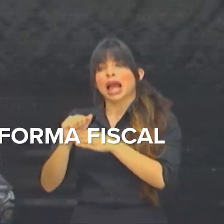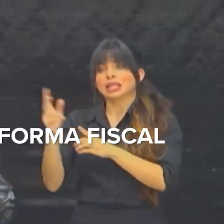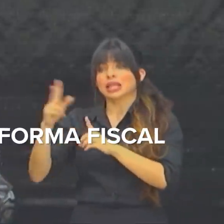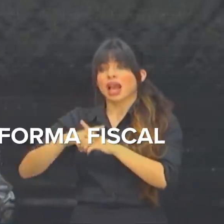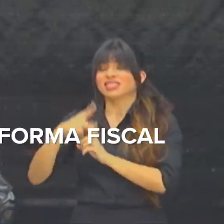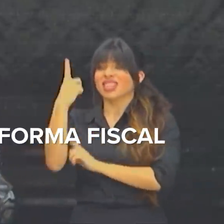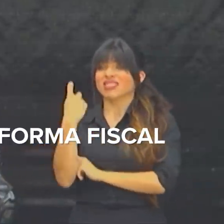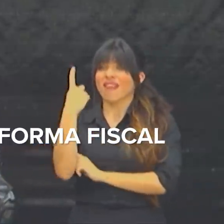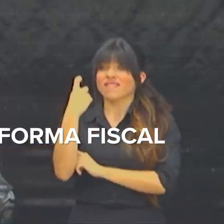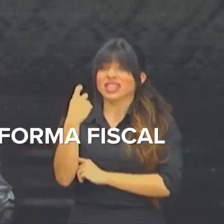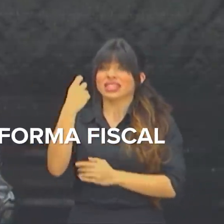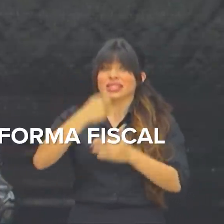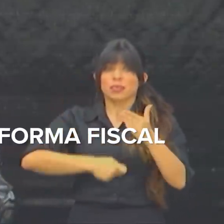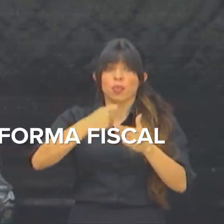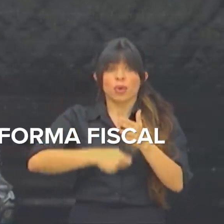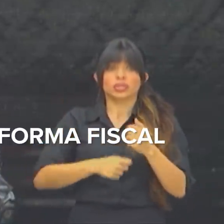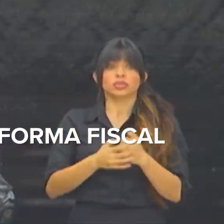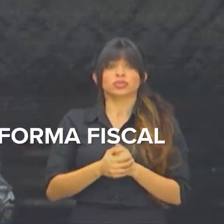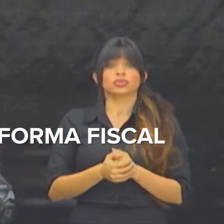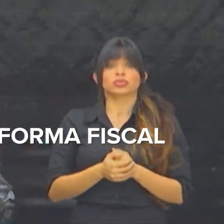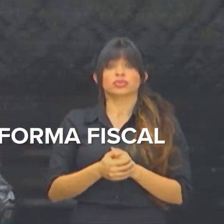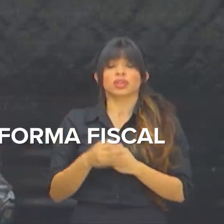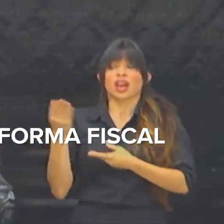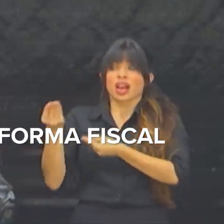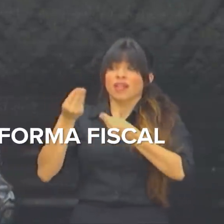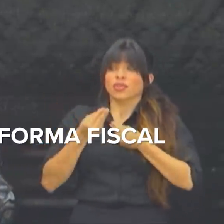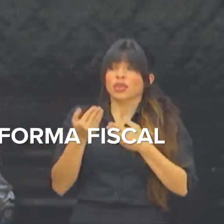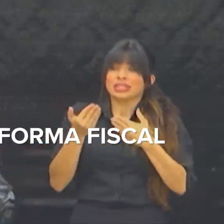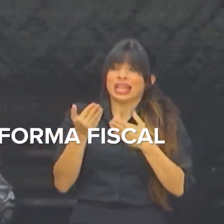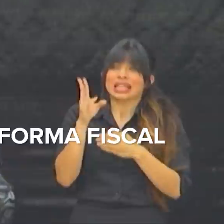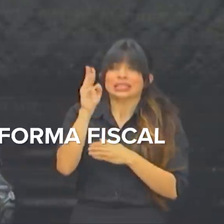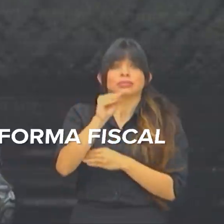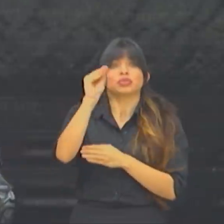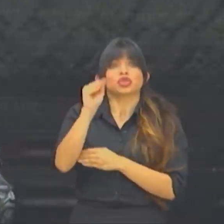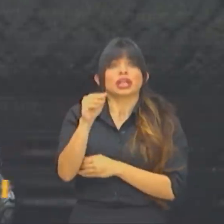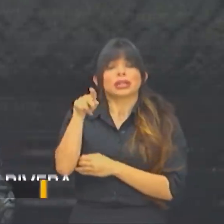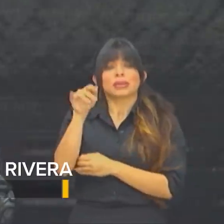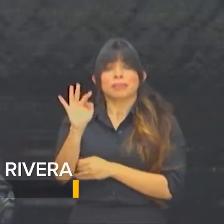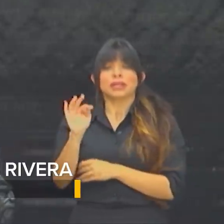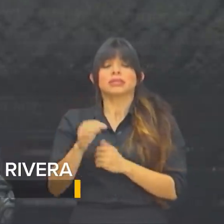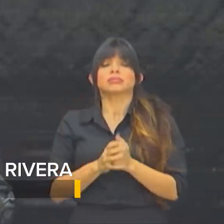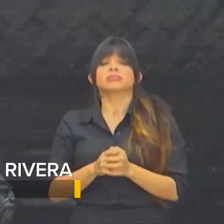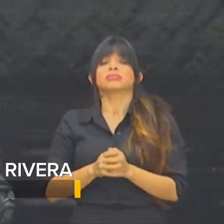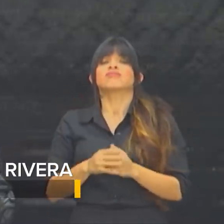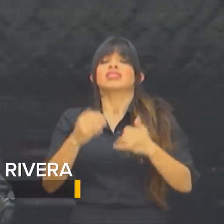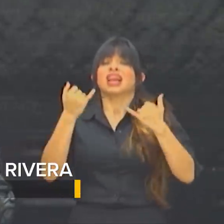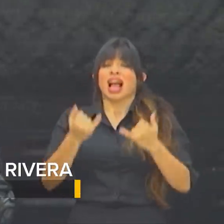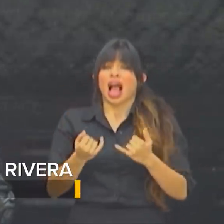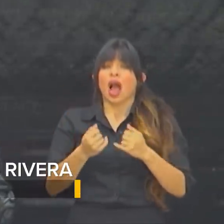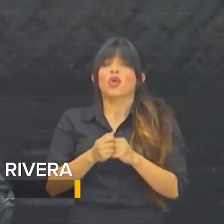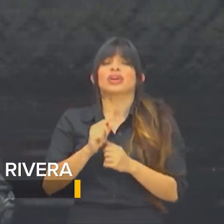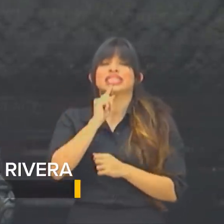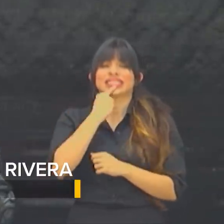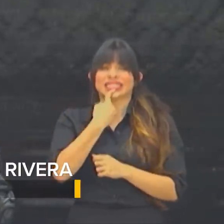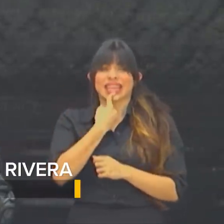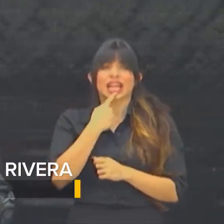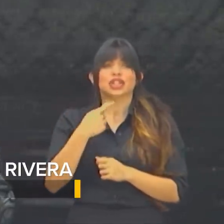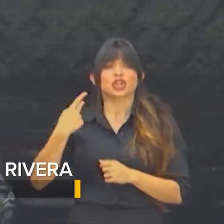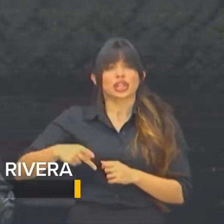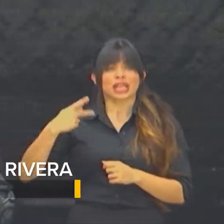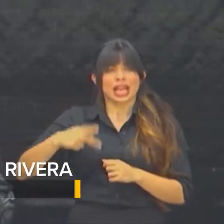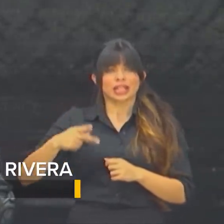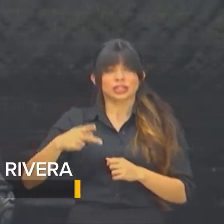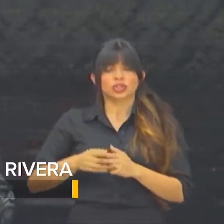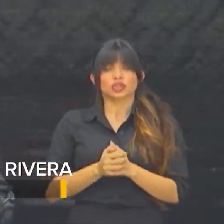el déficit fiscal que heredamos, cercano al 6% del PIB, pone en grave riesgo la estabilidad de la hacienda